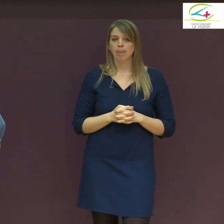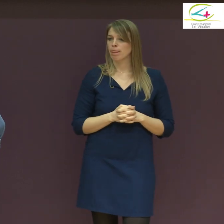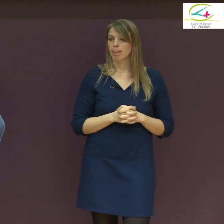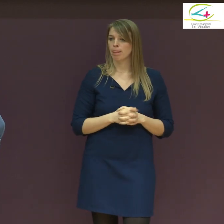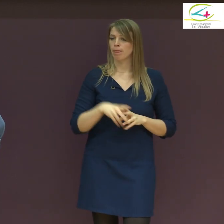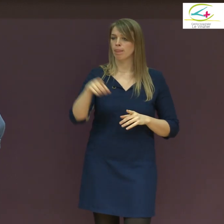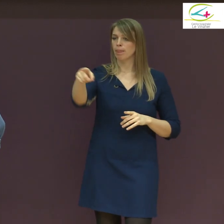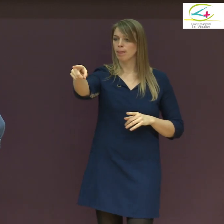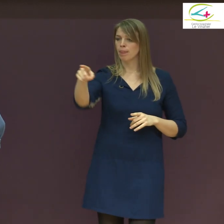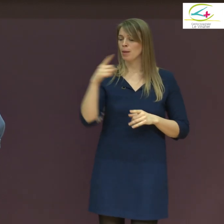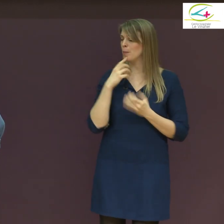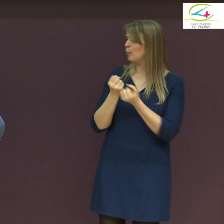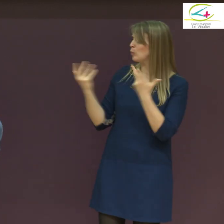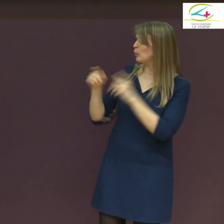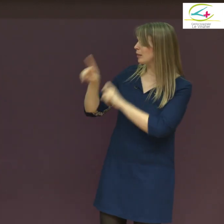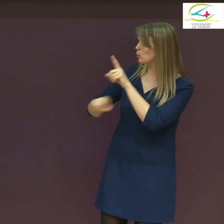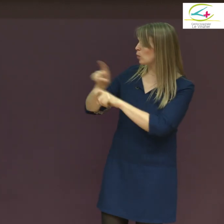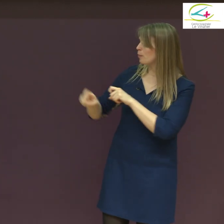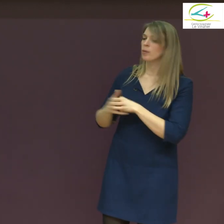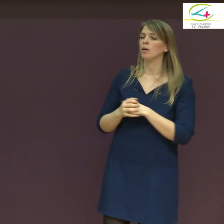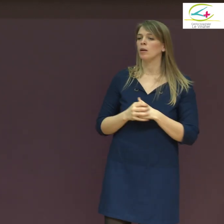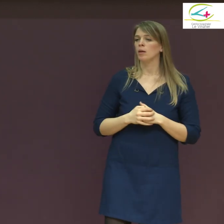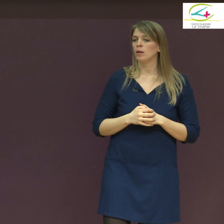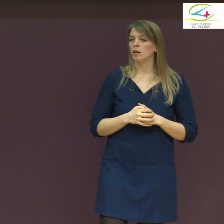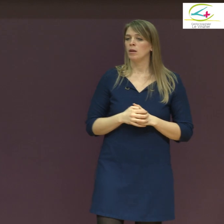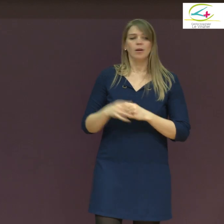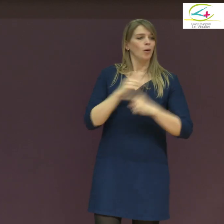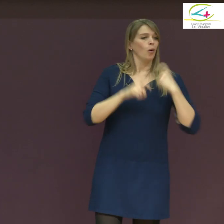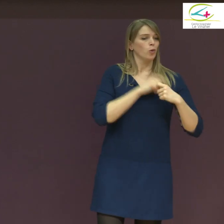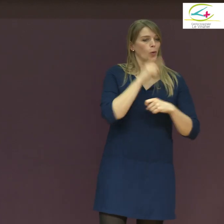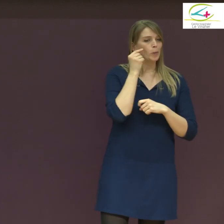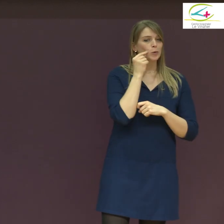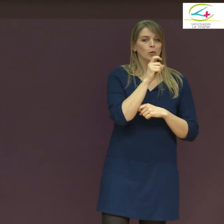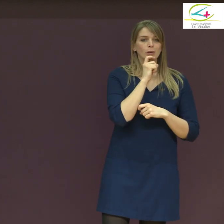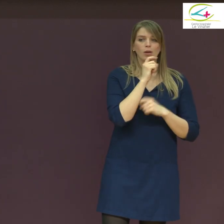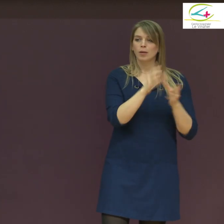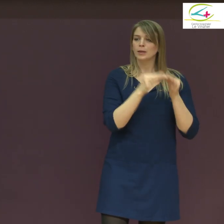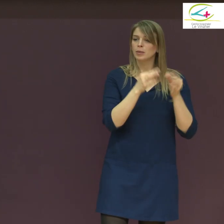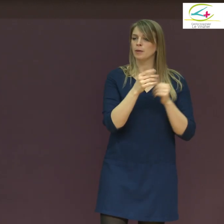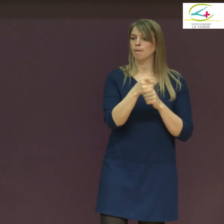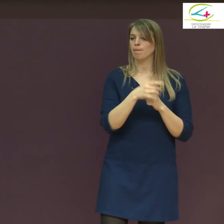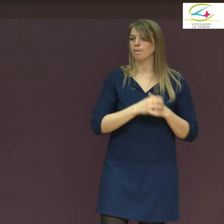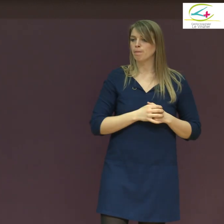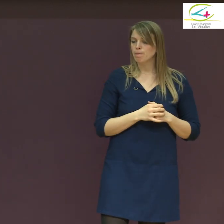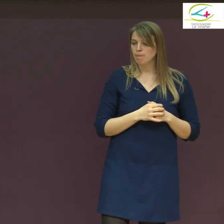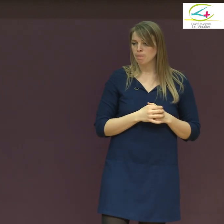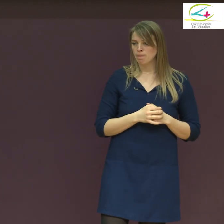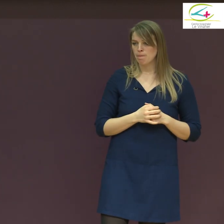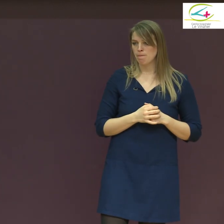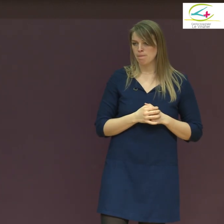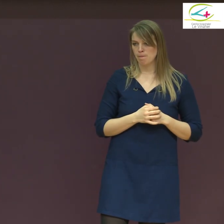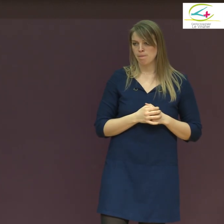Alors moi j'ai plusieurs questions, mais juste pour en revenir déjà à ce que disait le monsieur, on parle des tentatives de